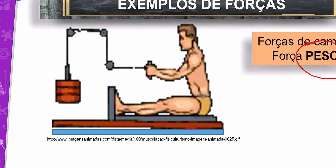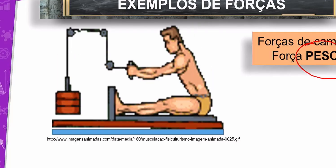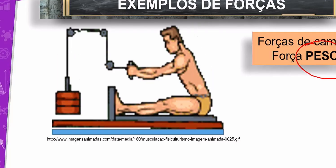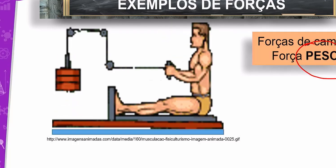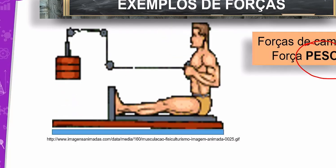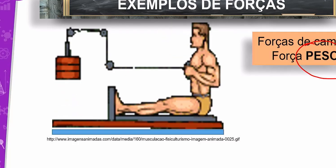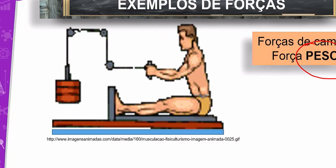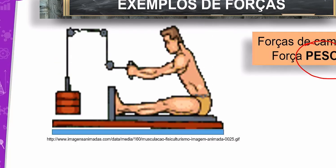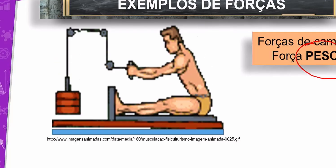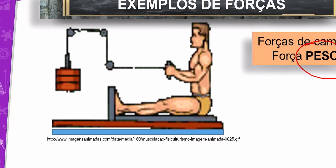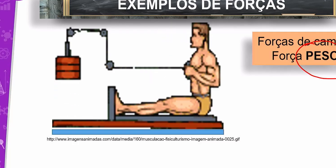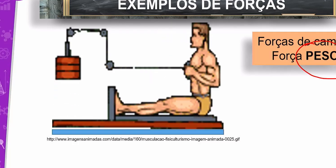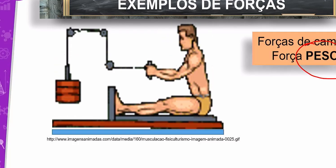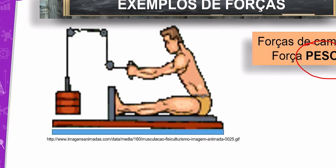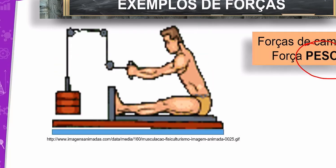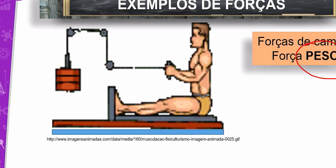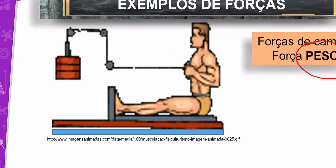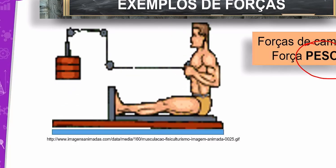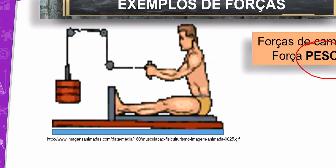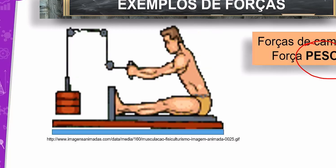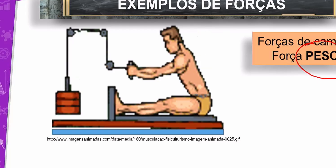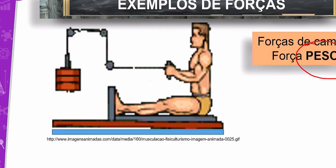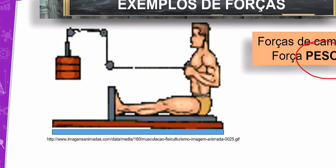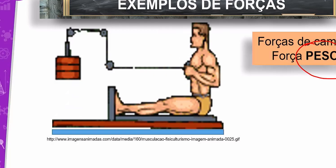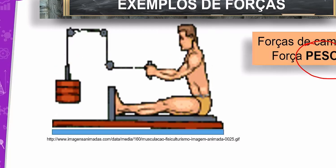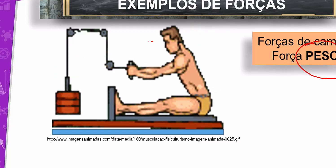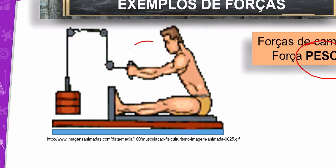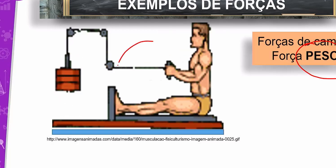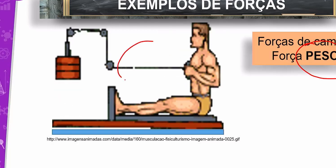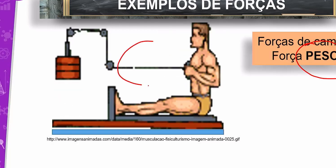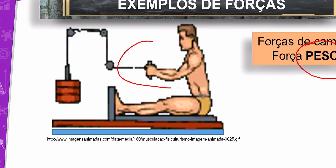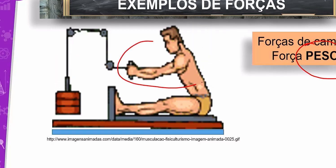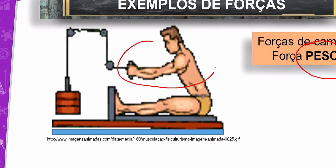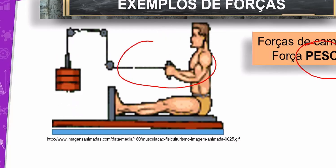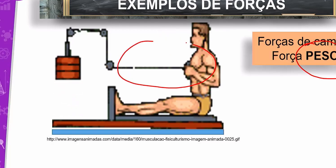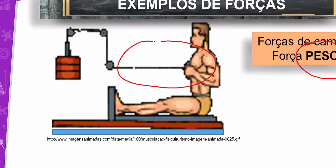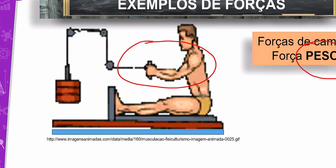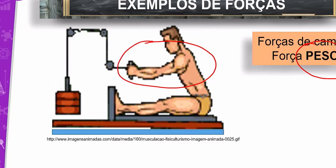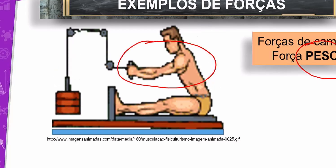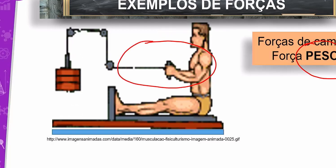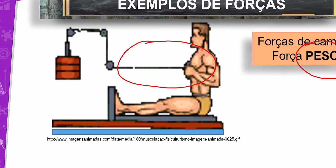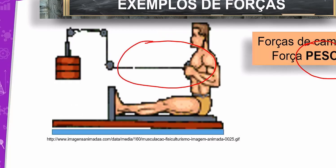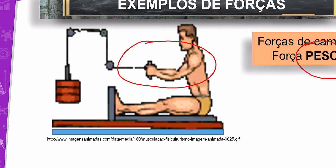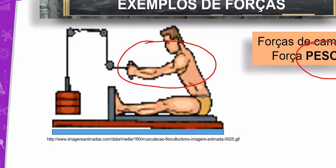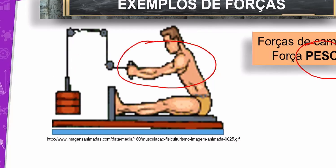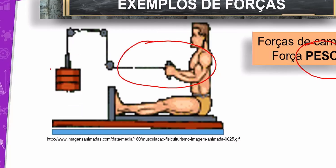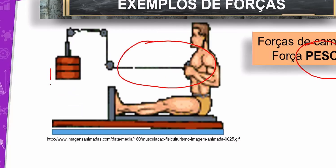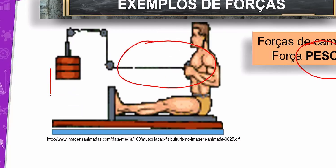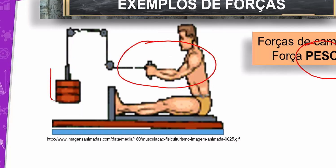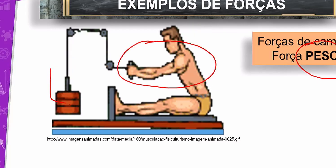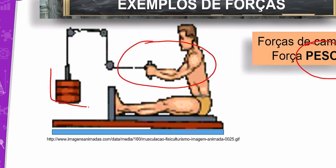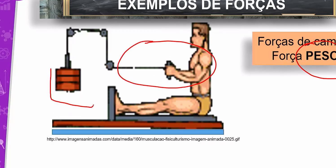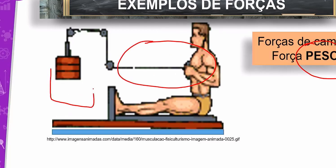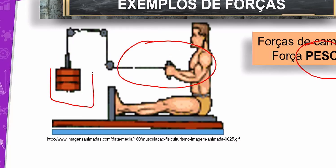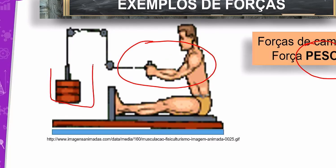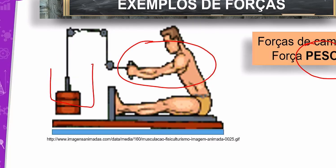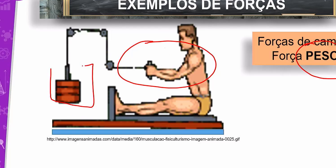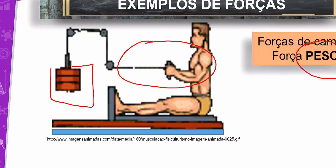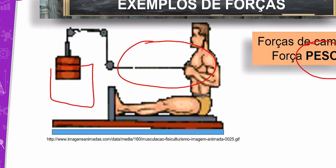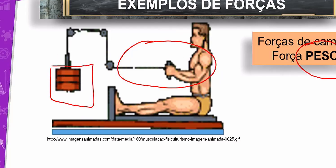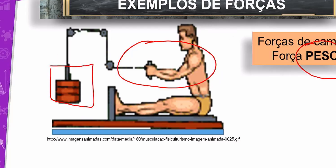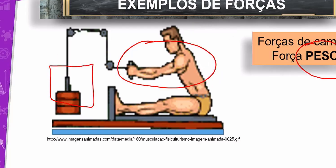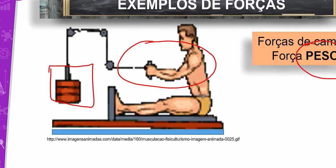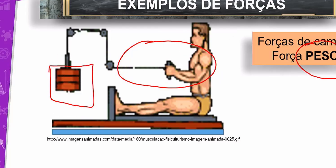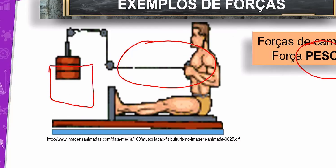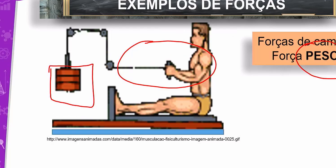e aplicando força. Mas calma lá, a força é o qual? Tem a ver com esse cara aqui? Não, na verdade, o peso, né?